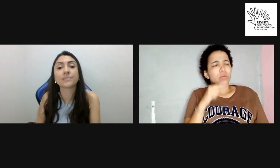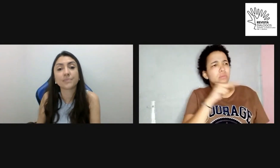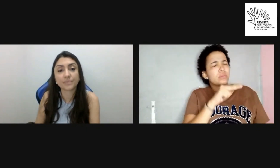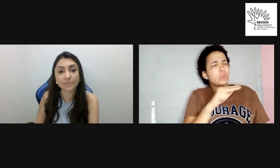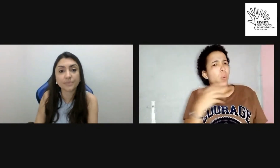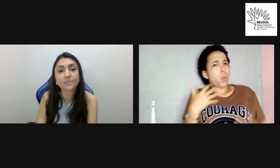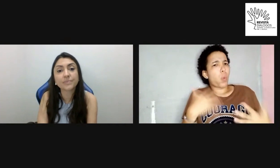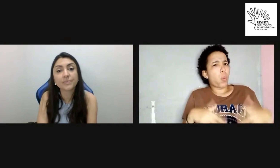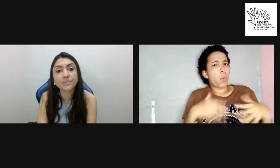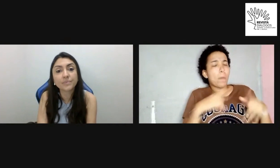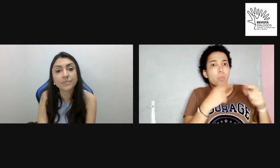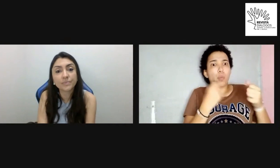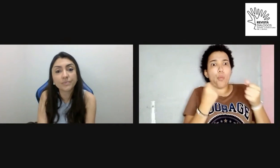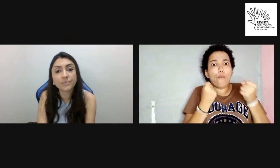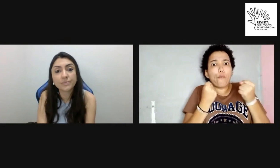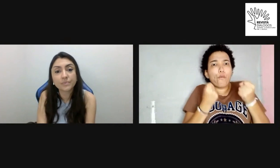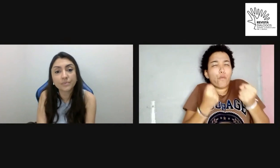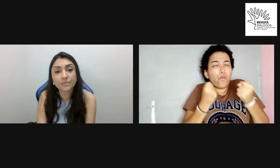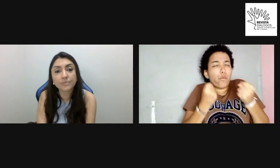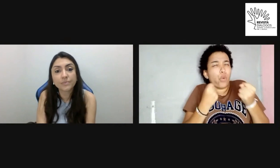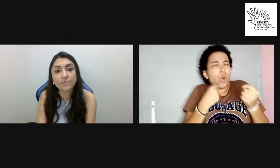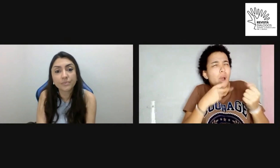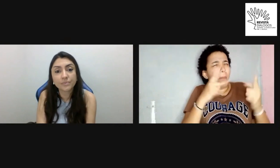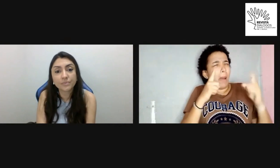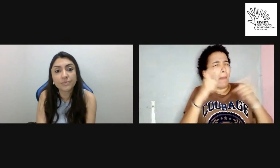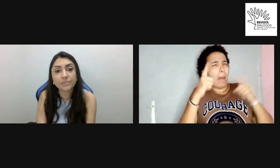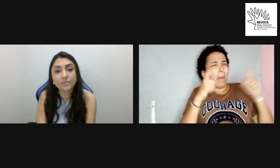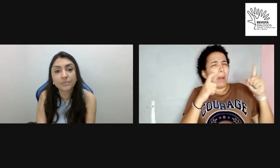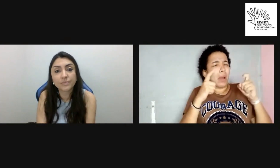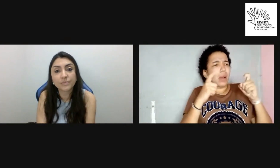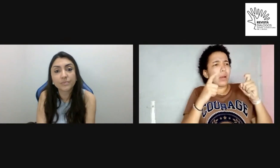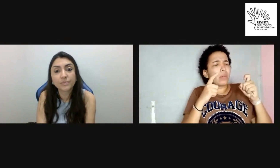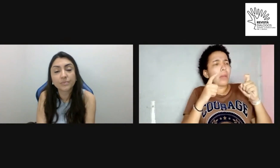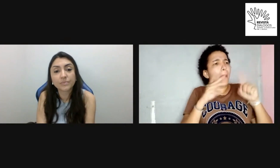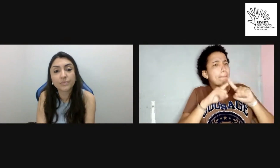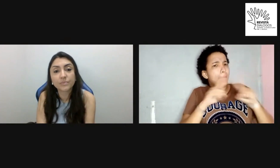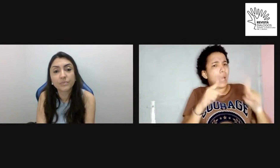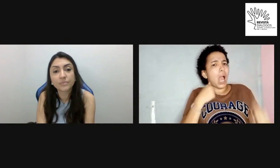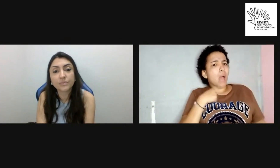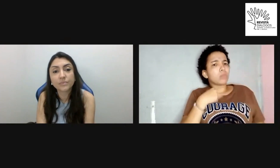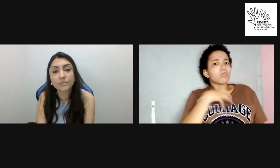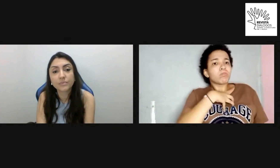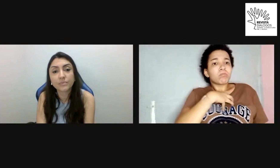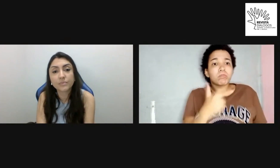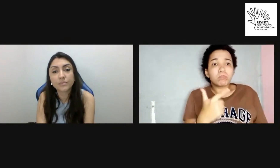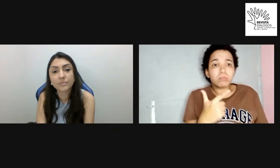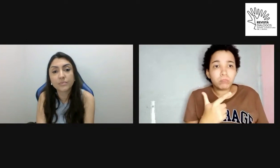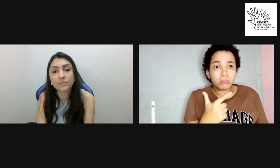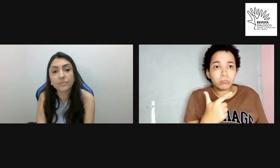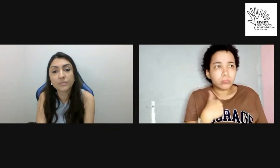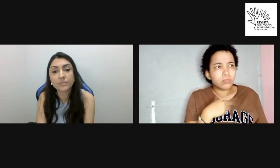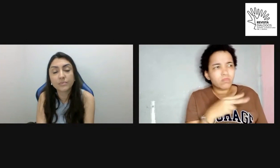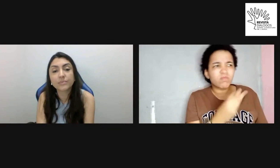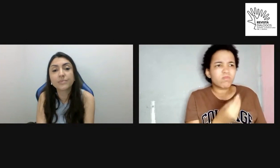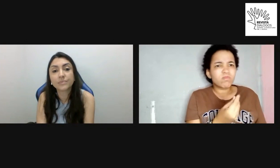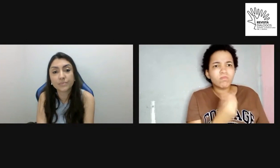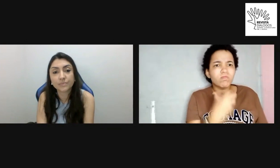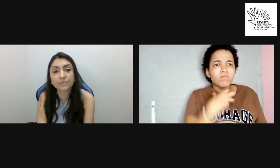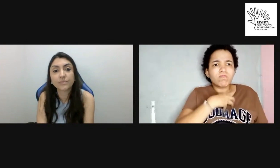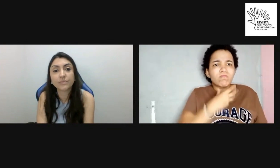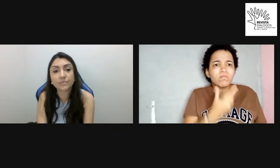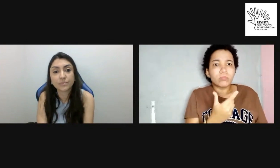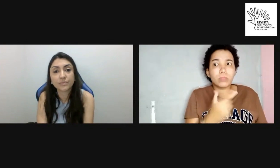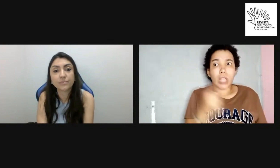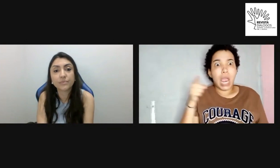máscara. Eu percebi o uso de expressões bem fortes, mas parece que falta sentimentos, não é